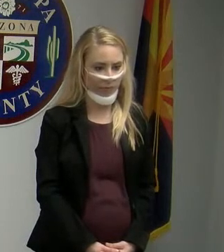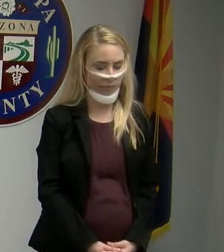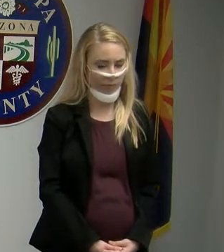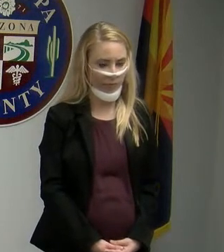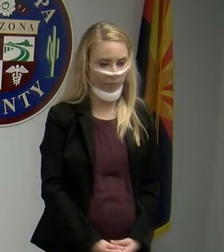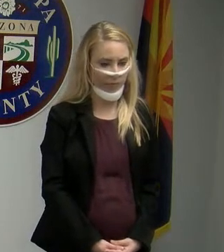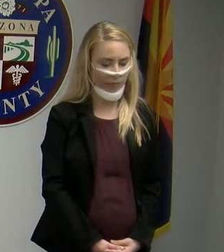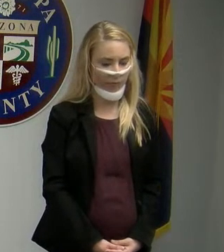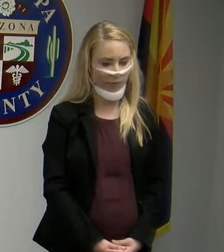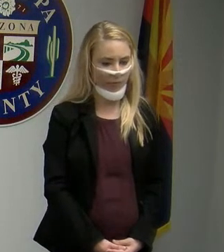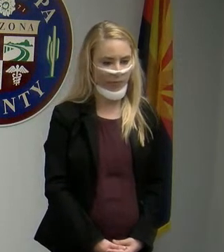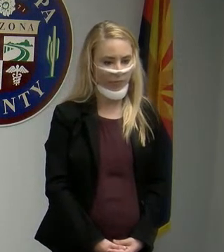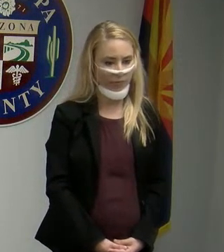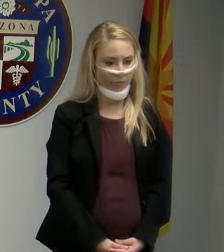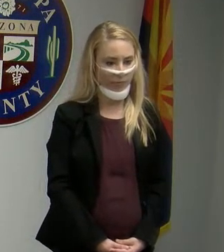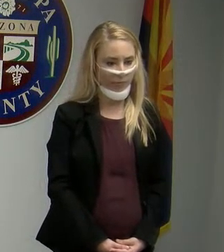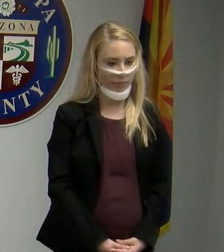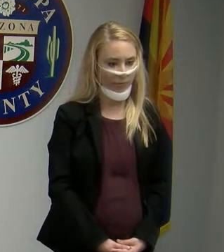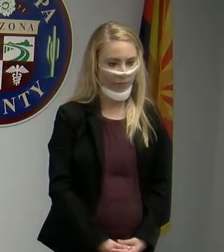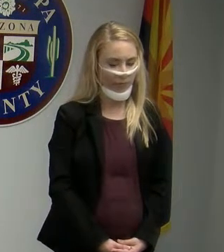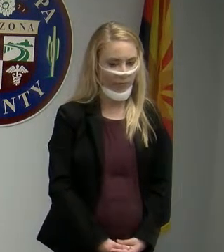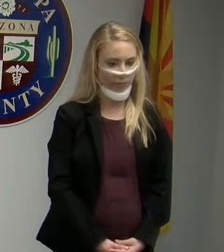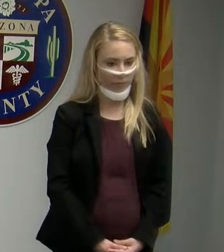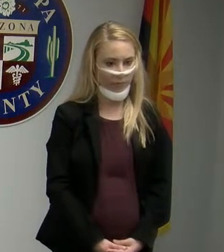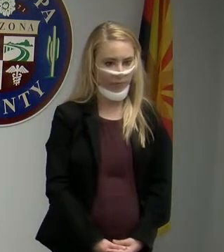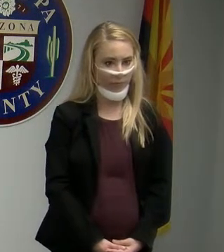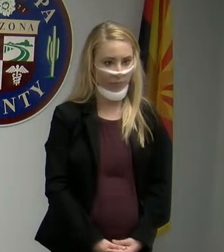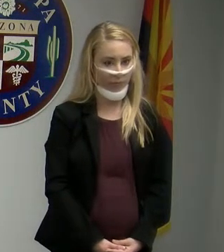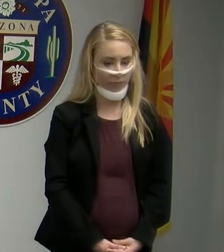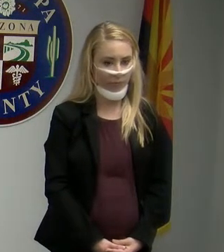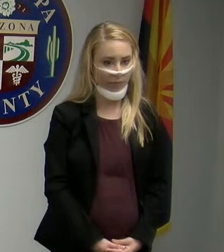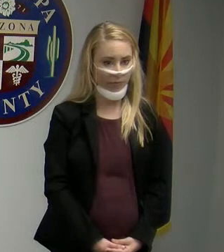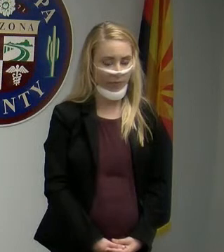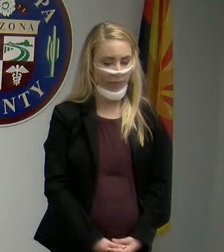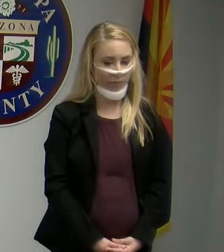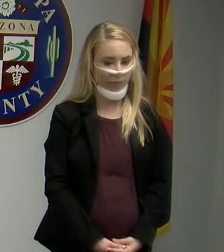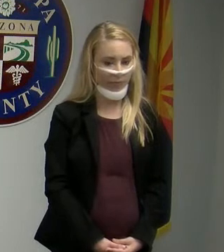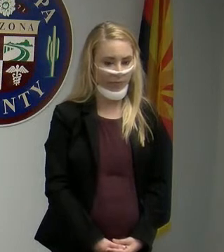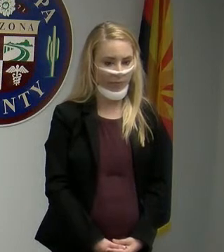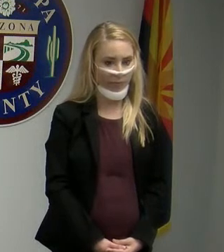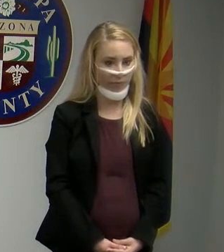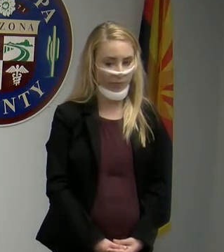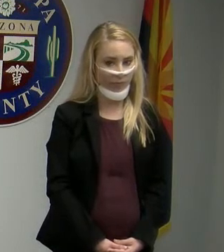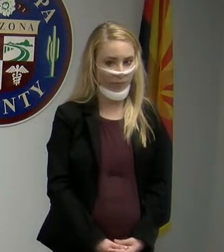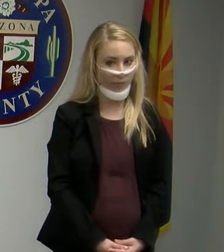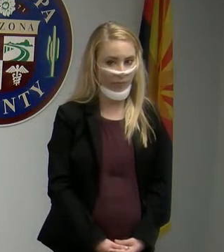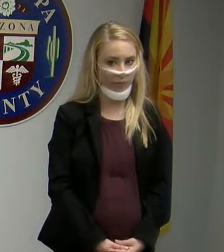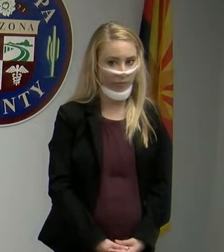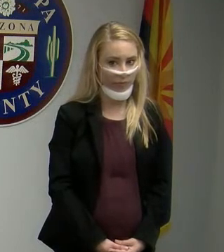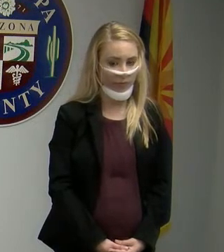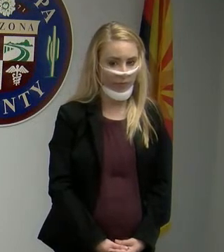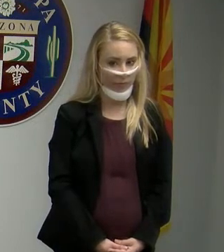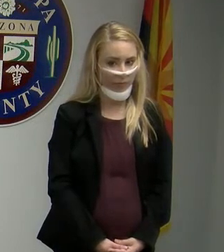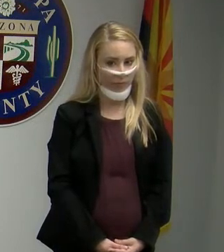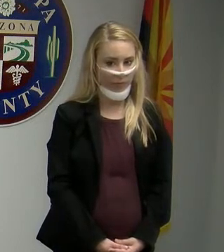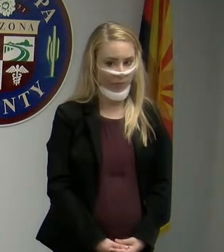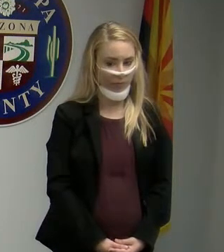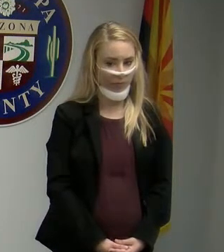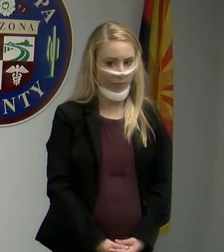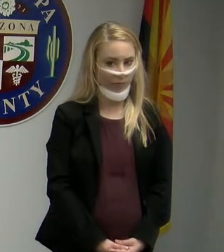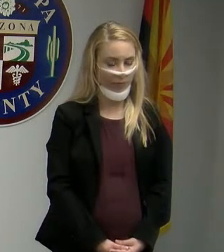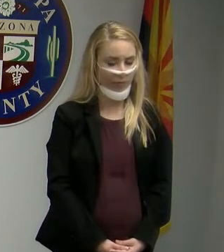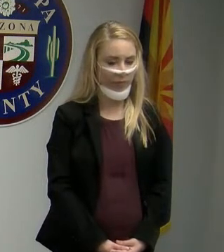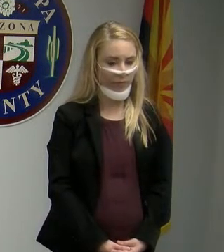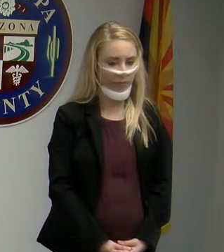los refrigeradores listos, por en caso de que las casas funerarias, que algunas están llenas o algunas están llenando, no recojan a esos